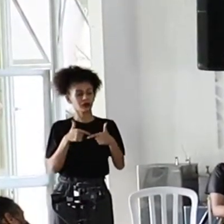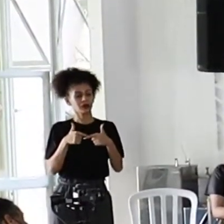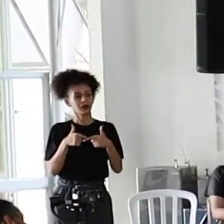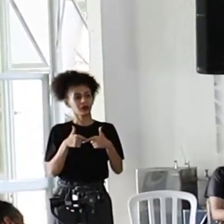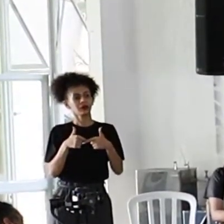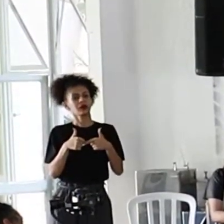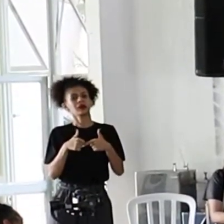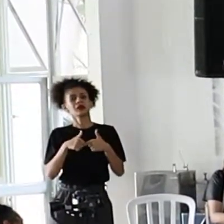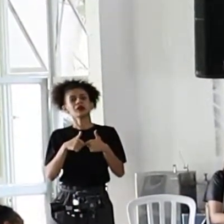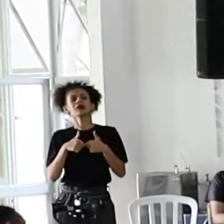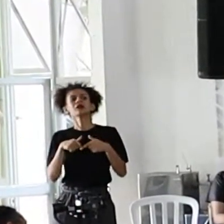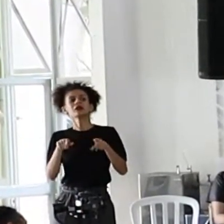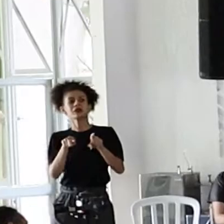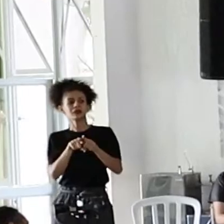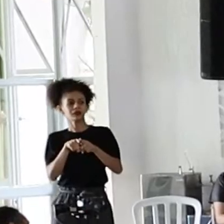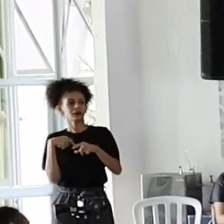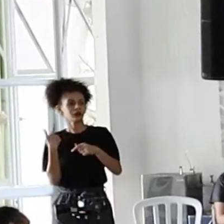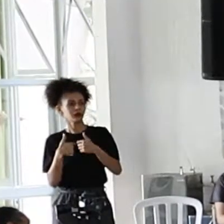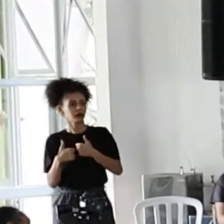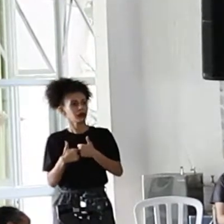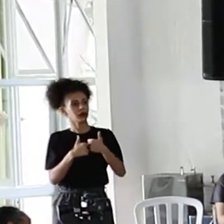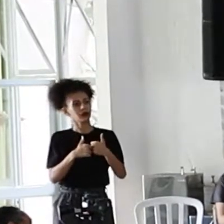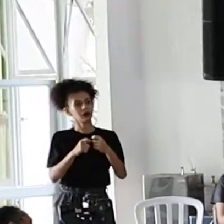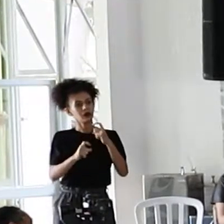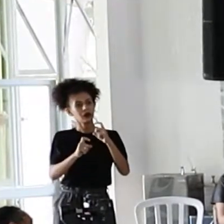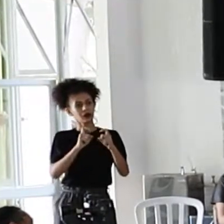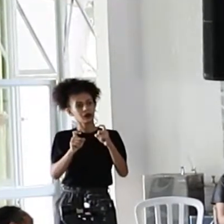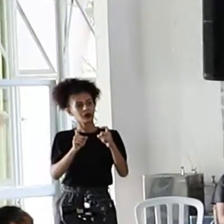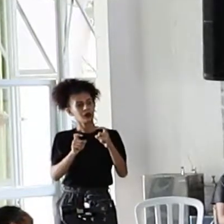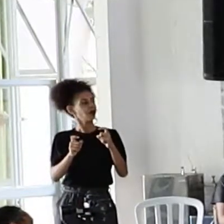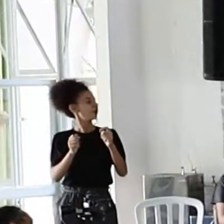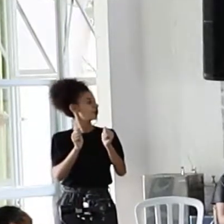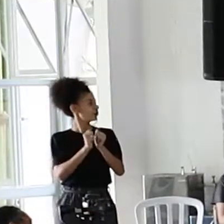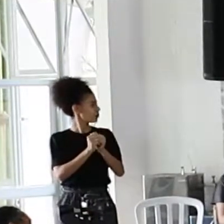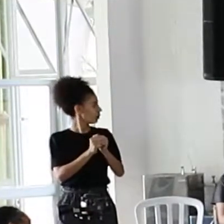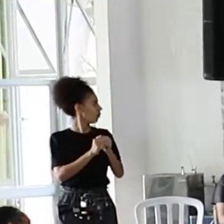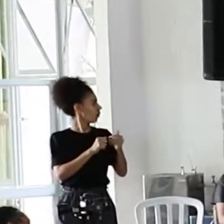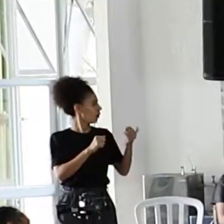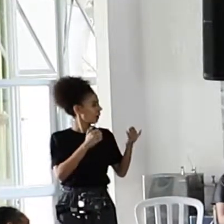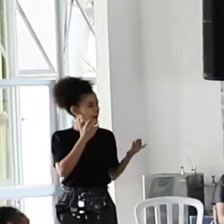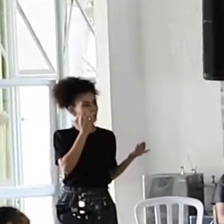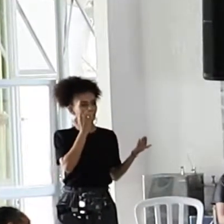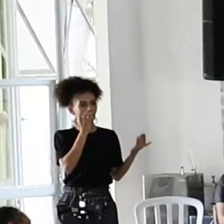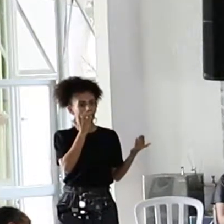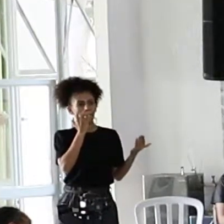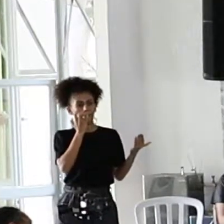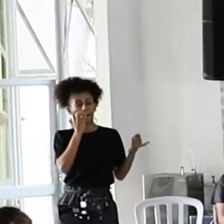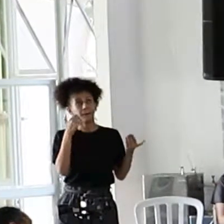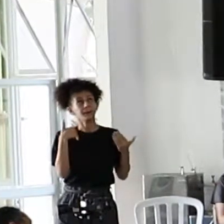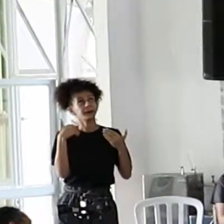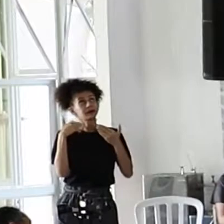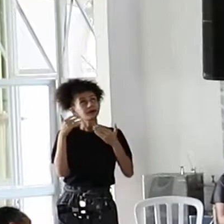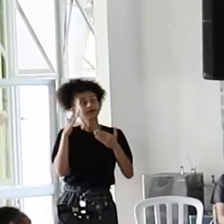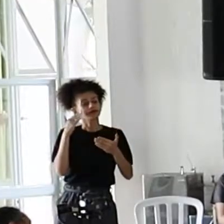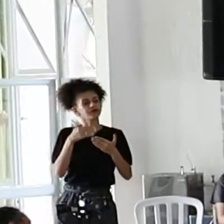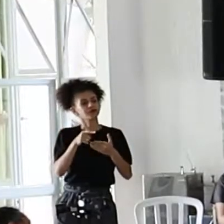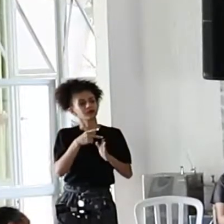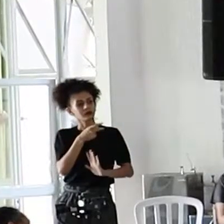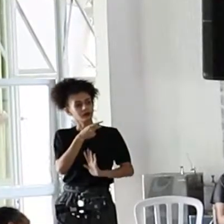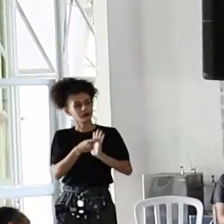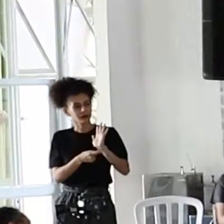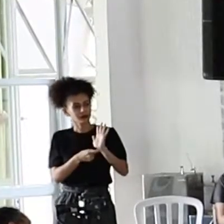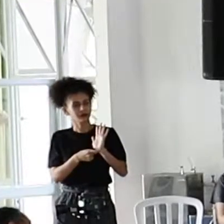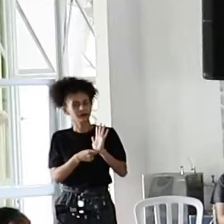apoiar do projeção também nós apoiamos como administração estive presente inclusive então a gente acredita nesse projeto a gente